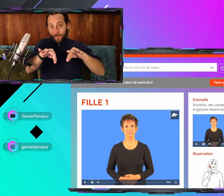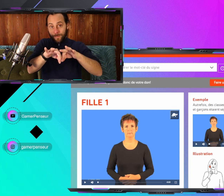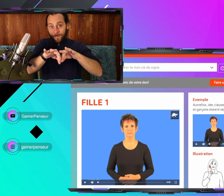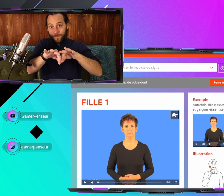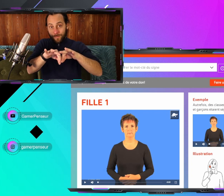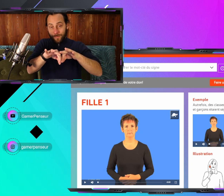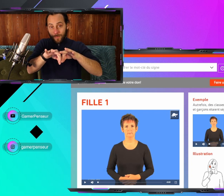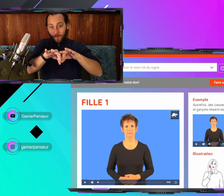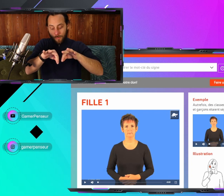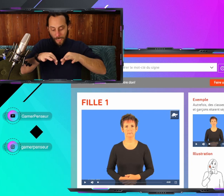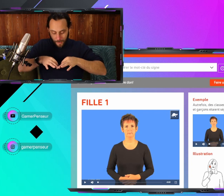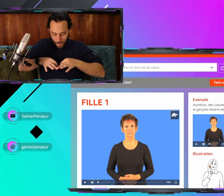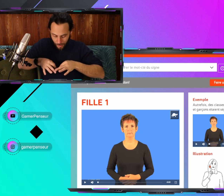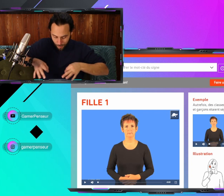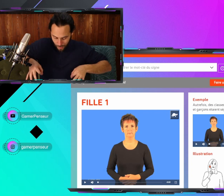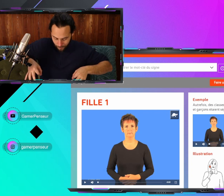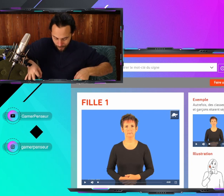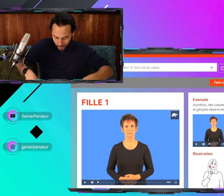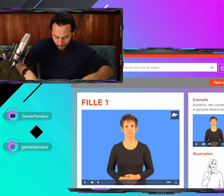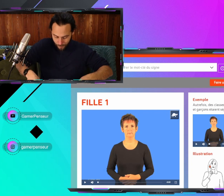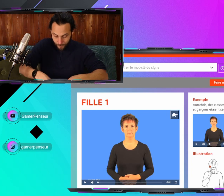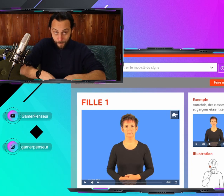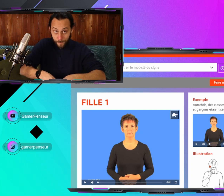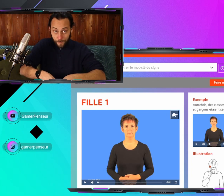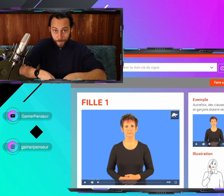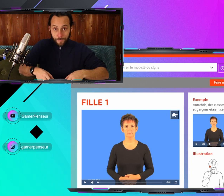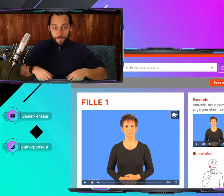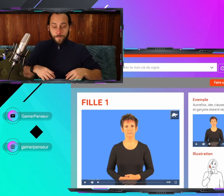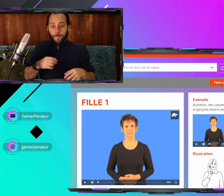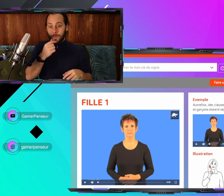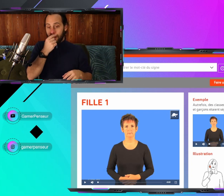carré. On met un carré à plat, en fait.